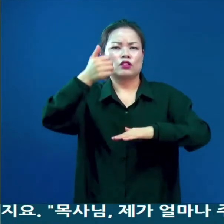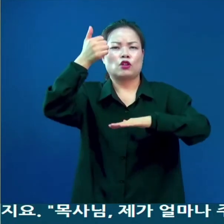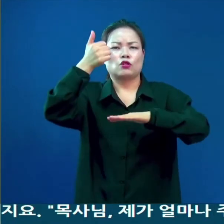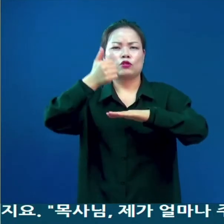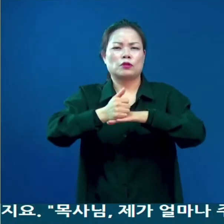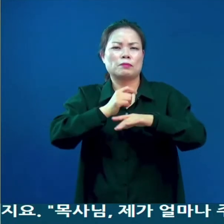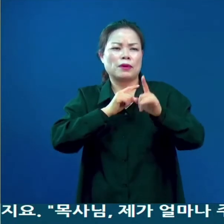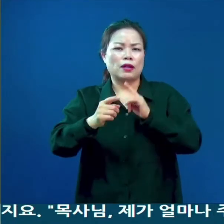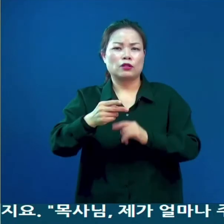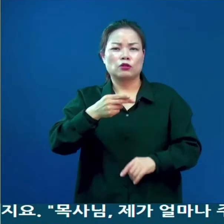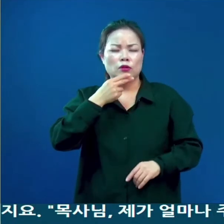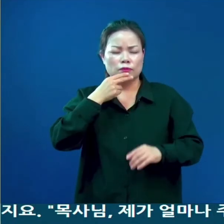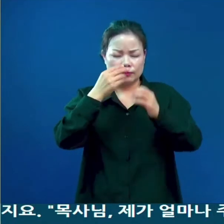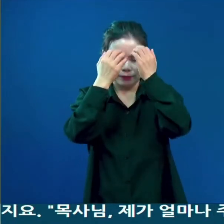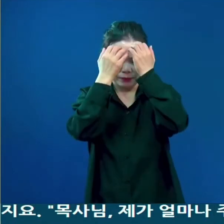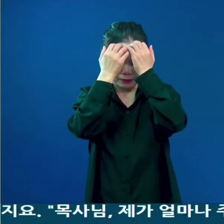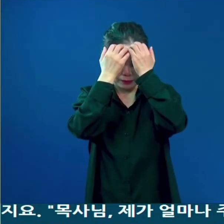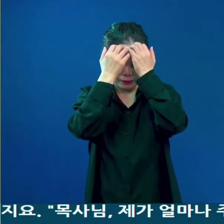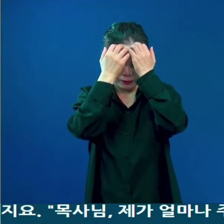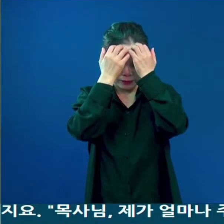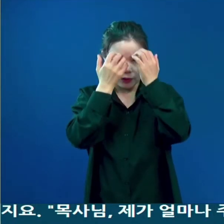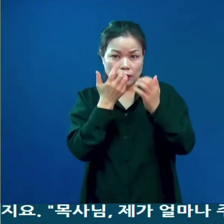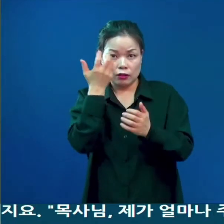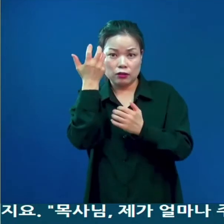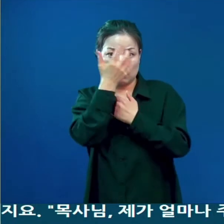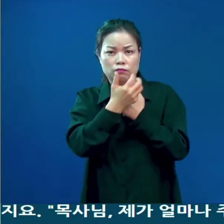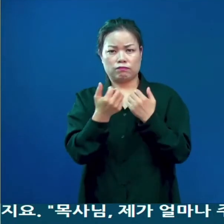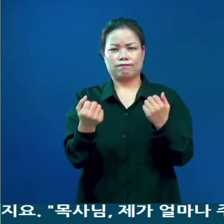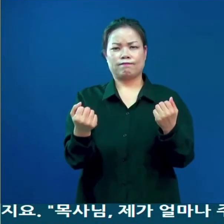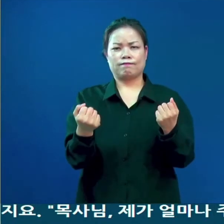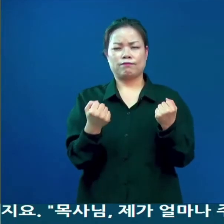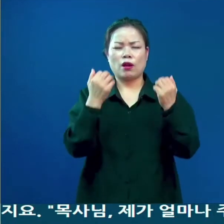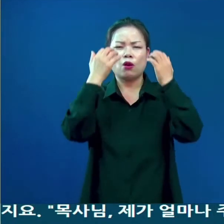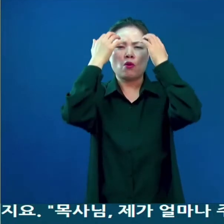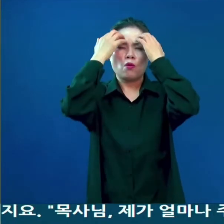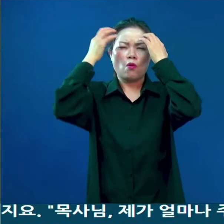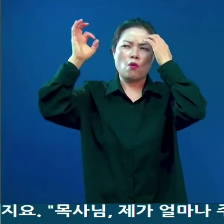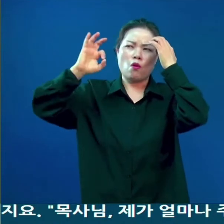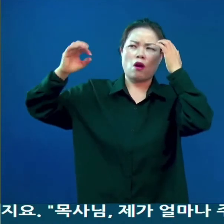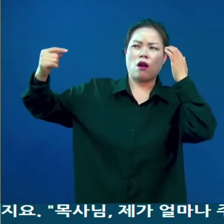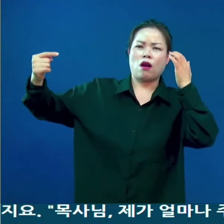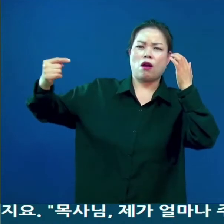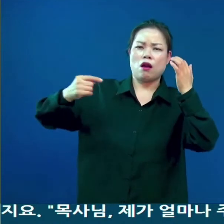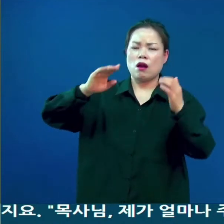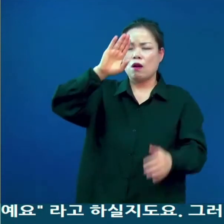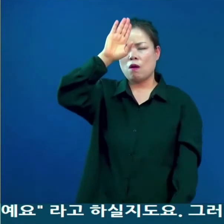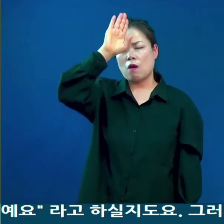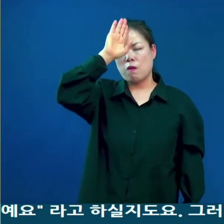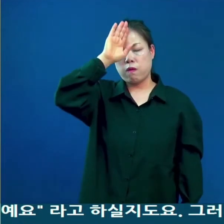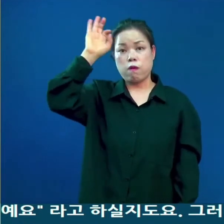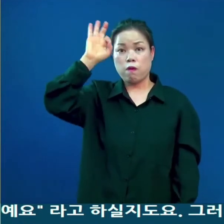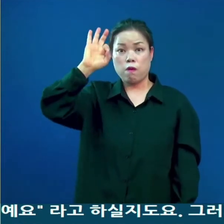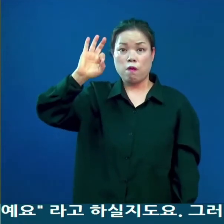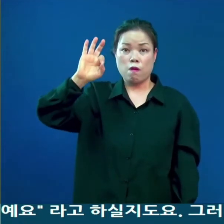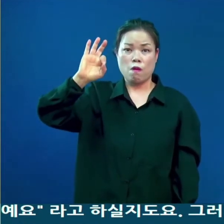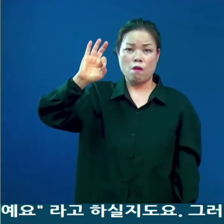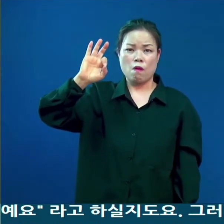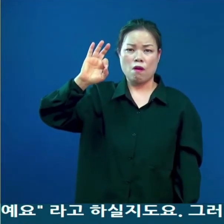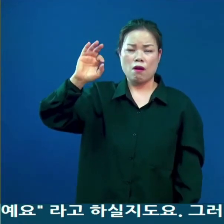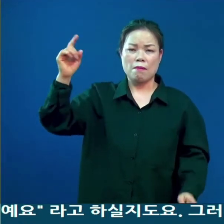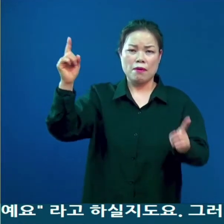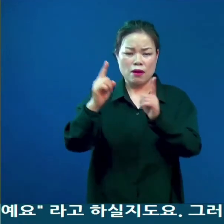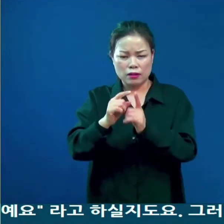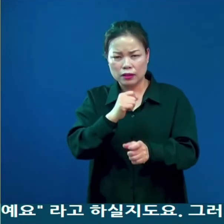결국에 말할 수 없는 고통, 영육간의 고통이 찾아오고 육체의 질병이 찾아오고 이제는 만신창이가